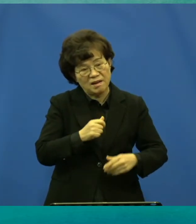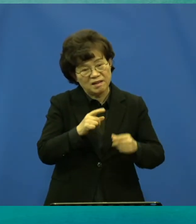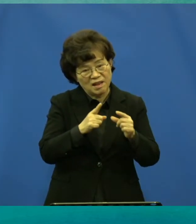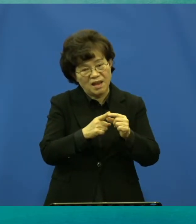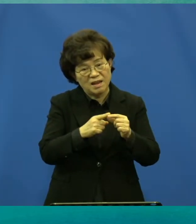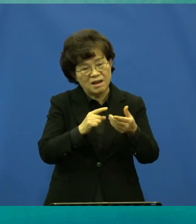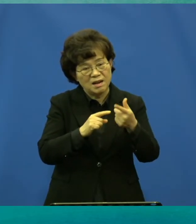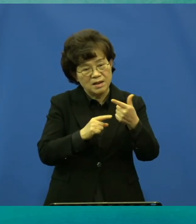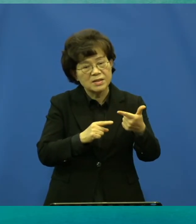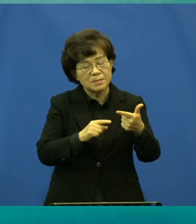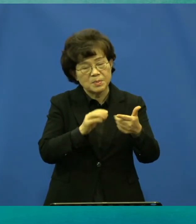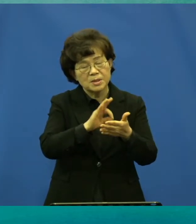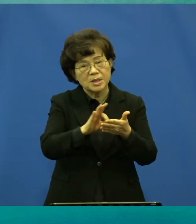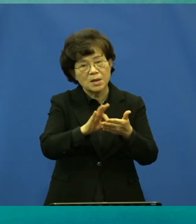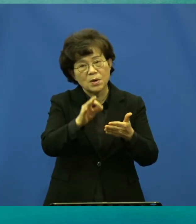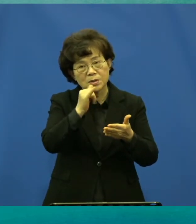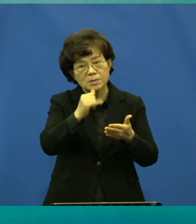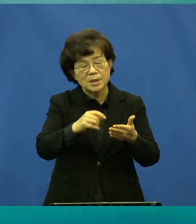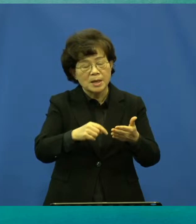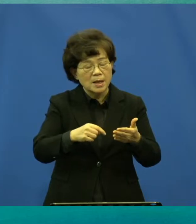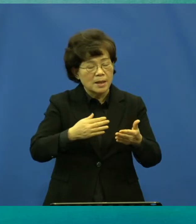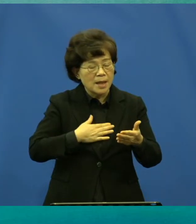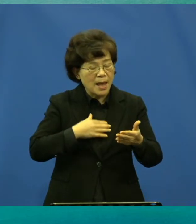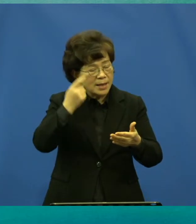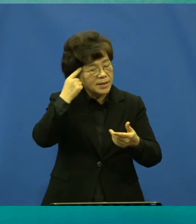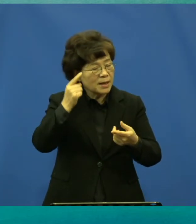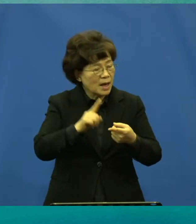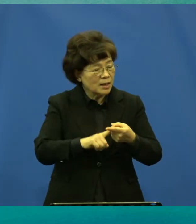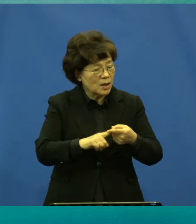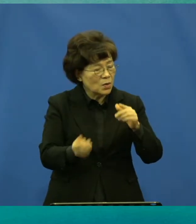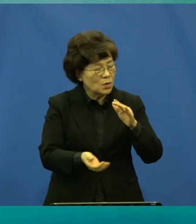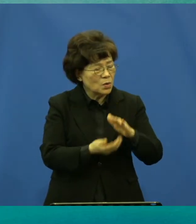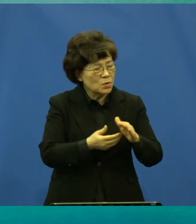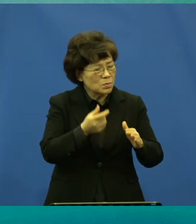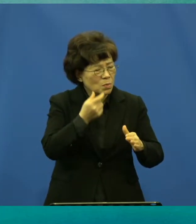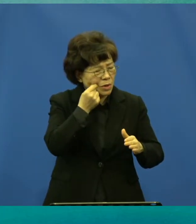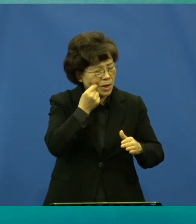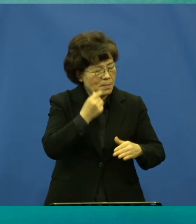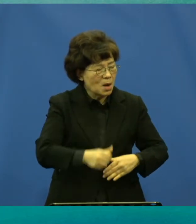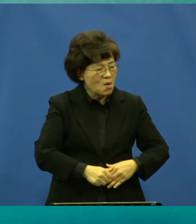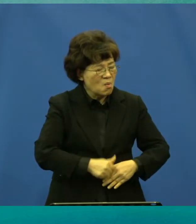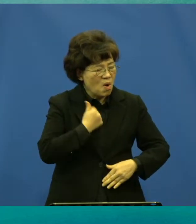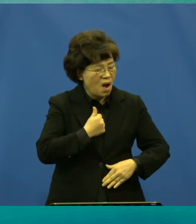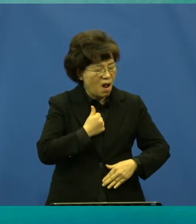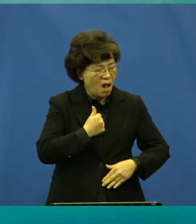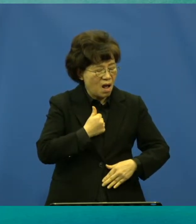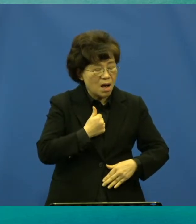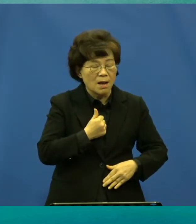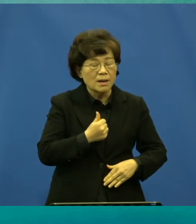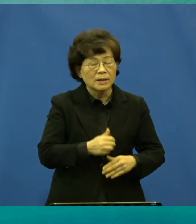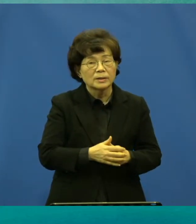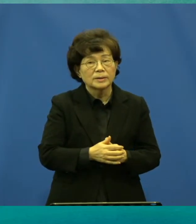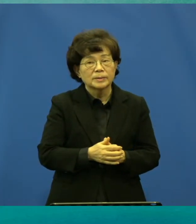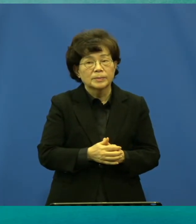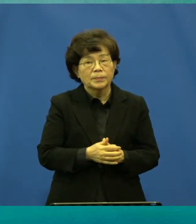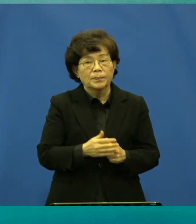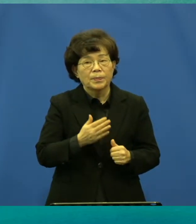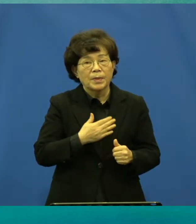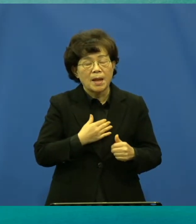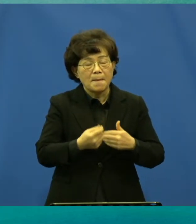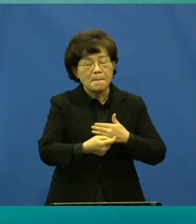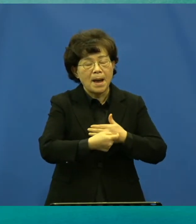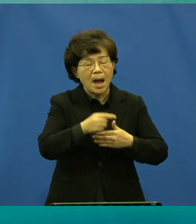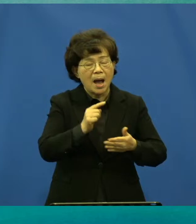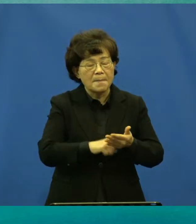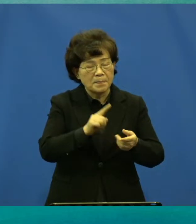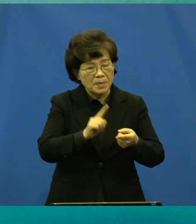무엇을 의미하죠? 자기 뜻대로 안 될 때, 그죠? 이 분노라는 것은 자기가 마음먹은 대로 안